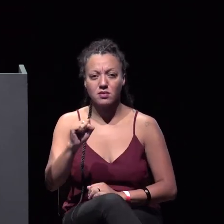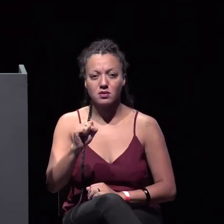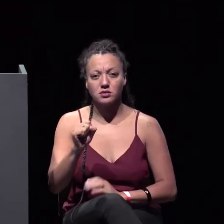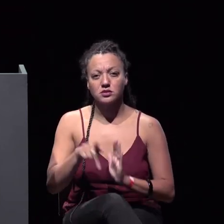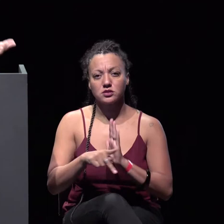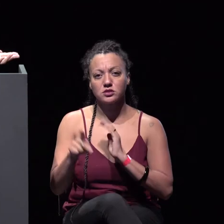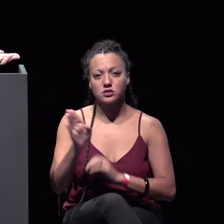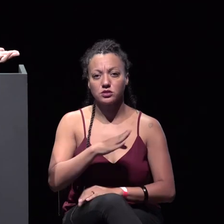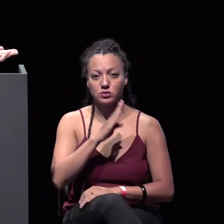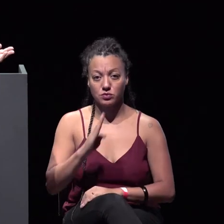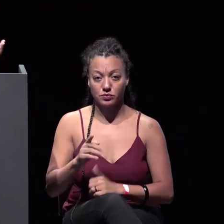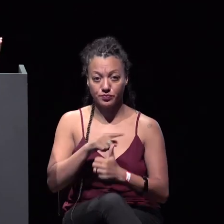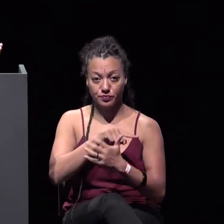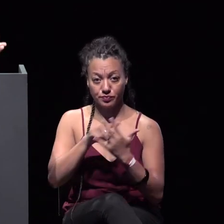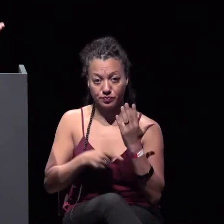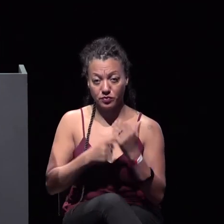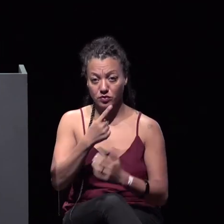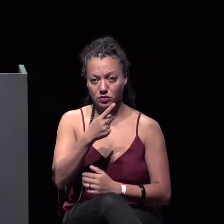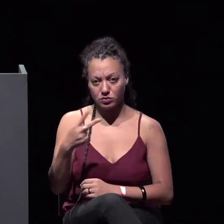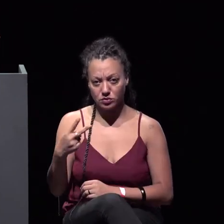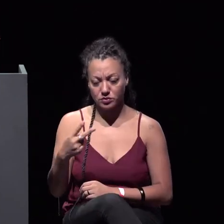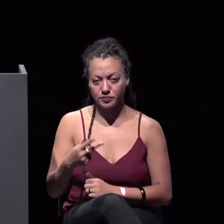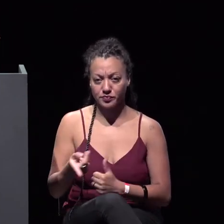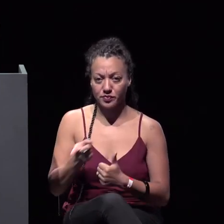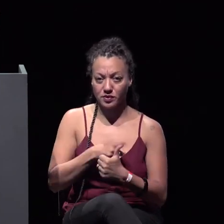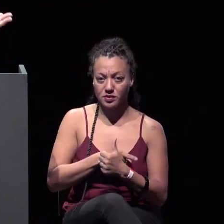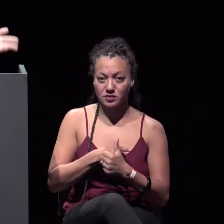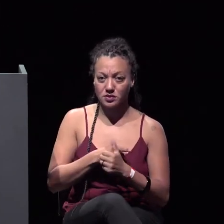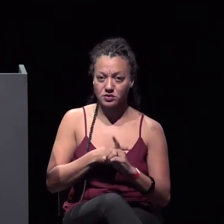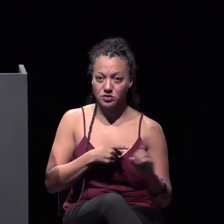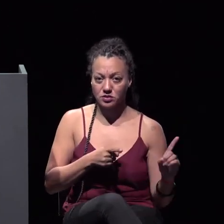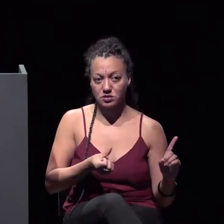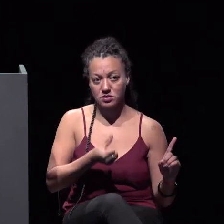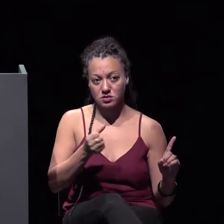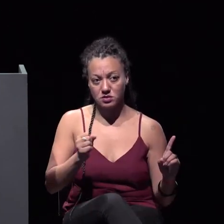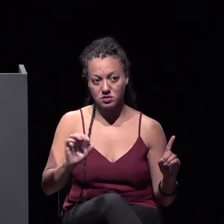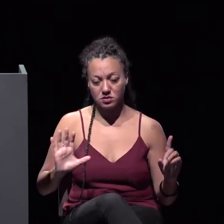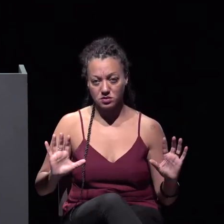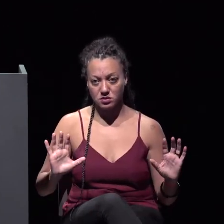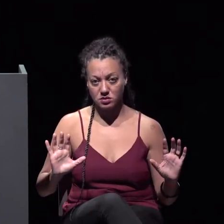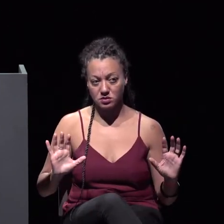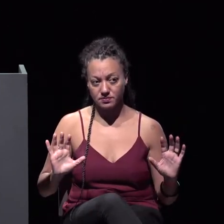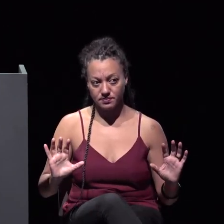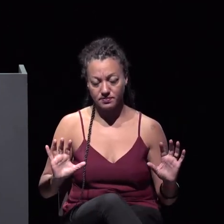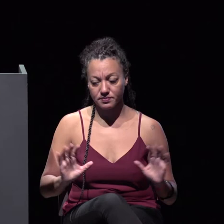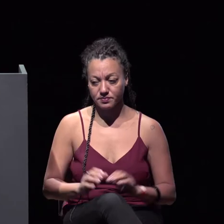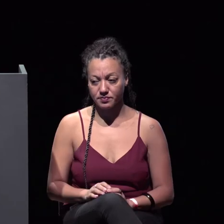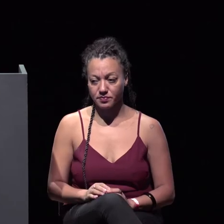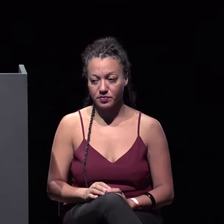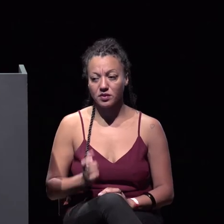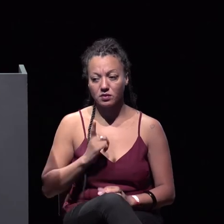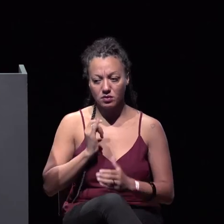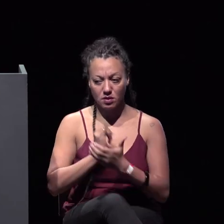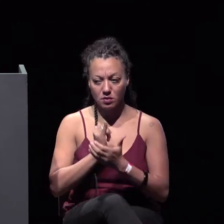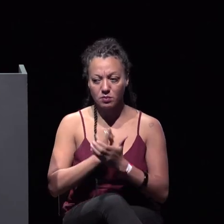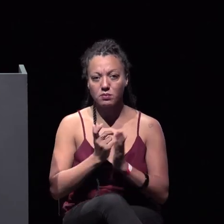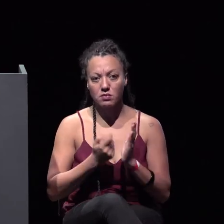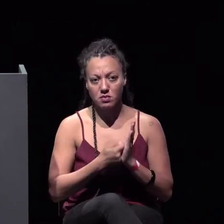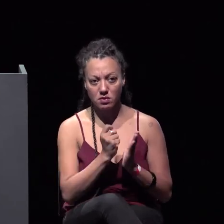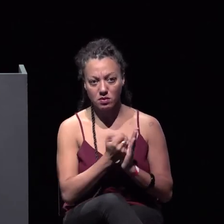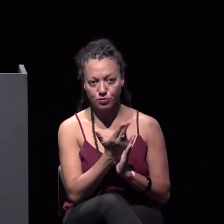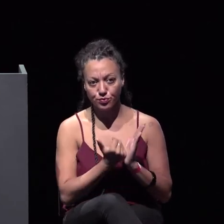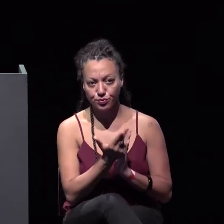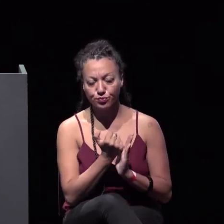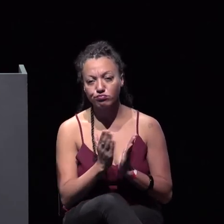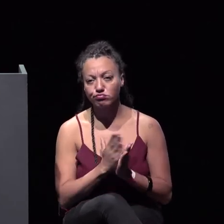que são 12 c está à direita e seis da esquerda então a gente vai ter esse mito retratado aqui nessa